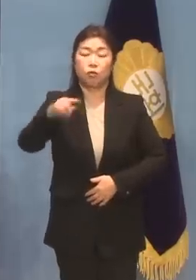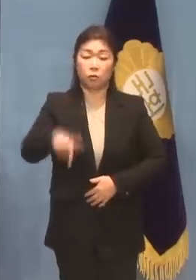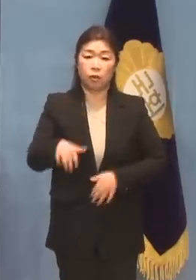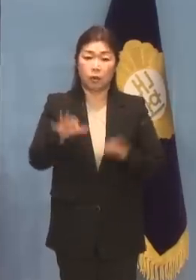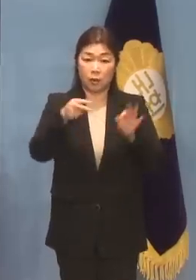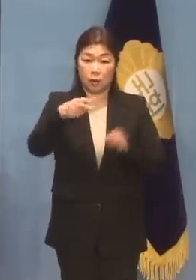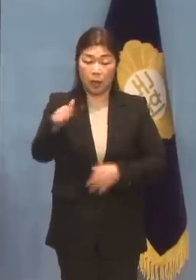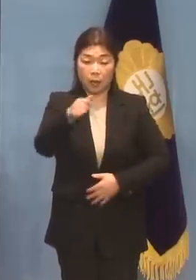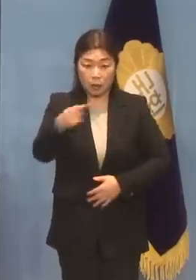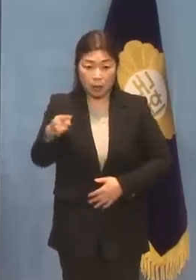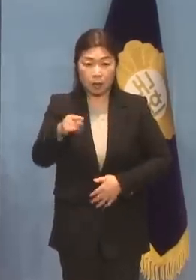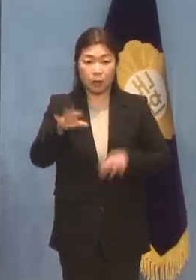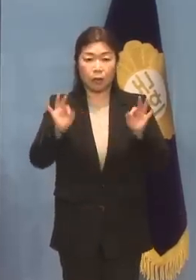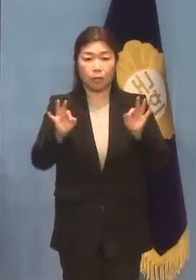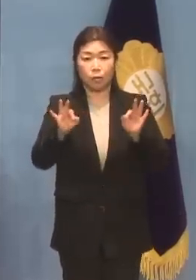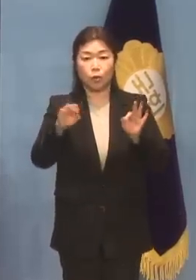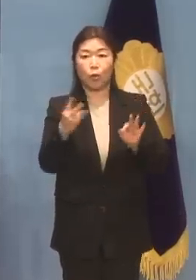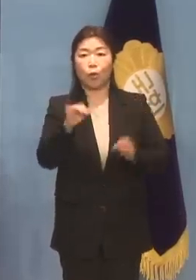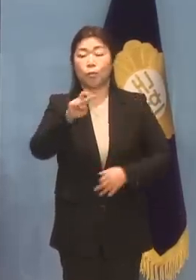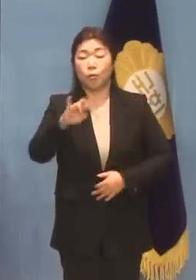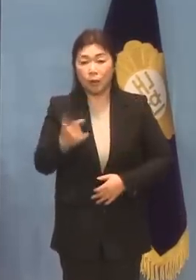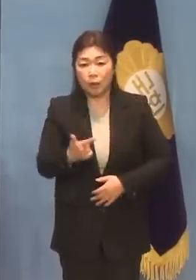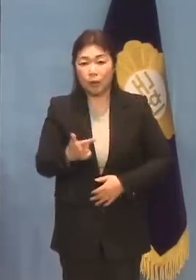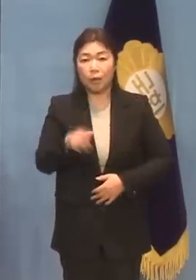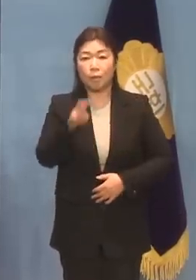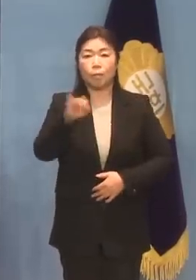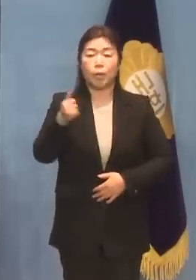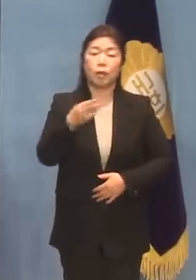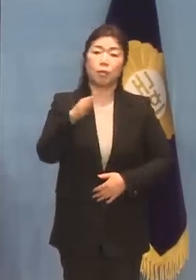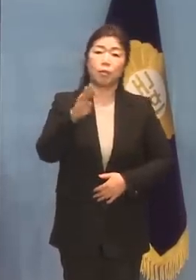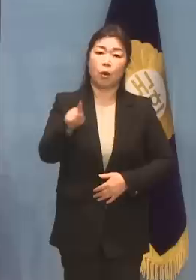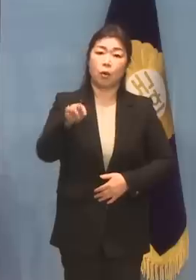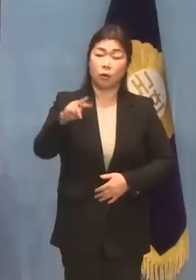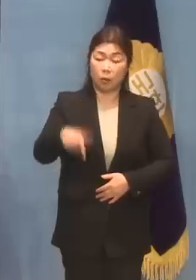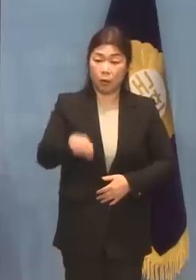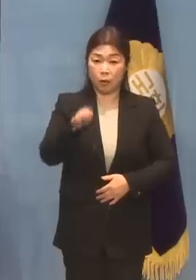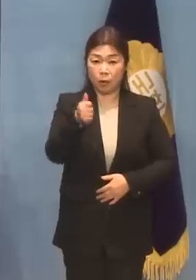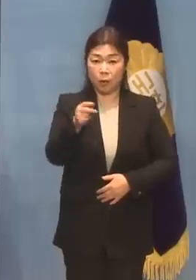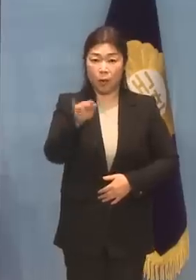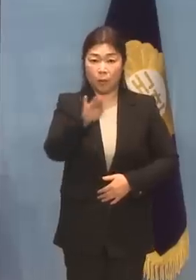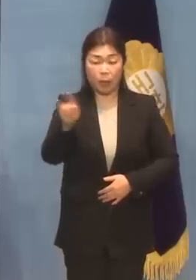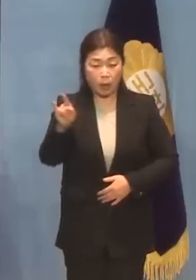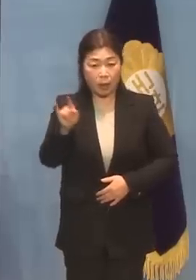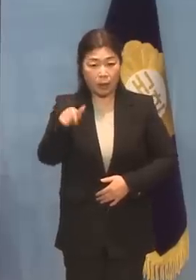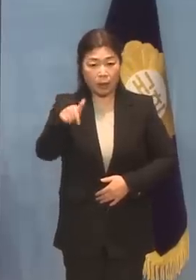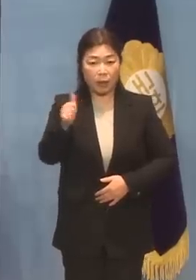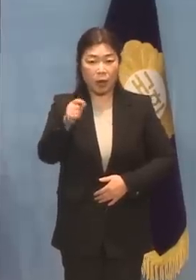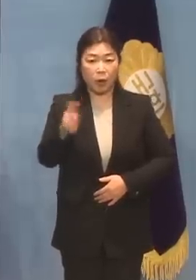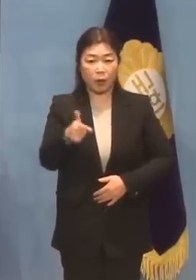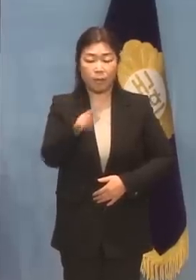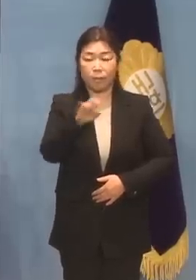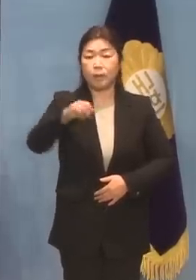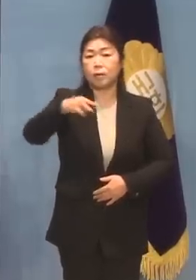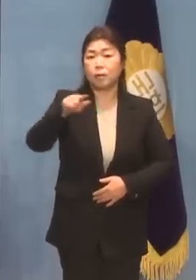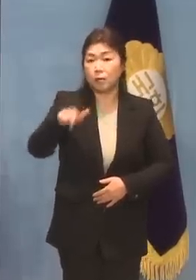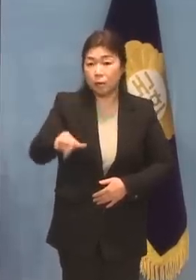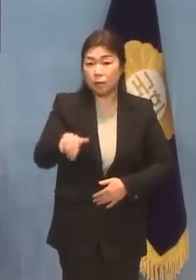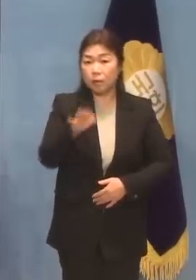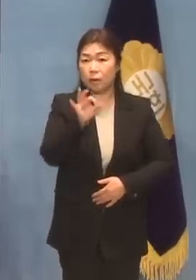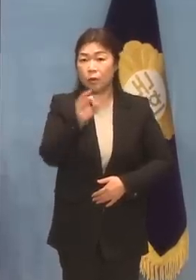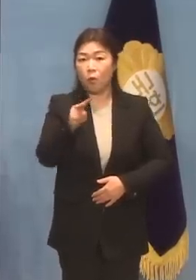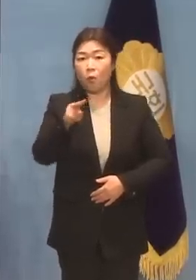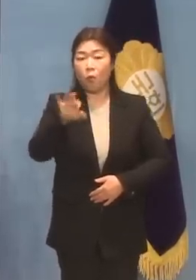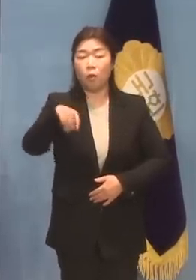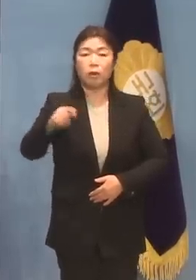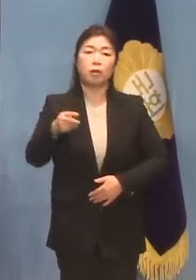김상희, 김승원, 김용민, 민병덕, 민형배, 송기현, 안민석,